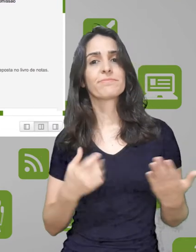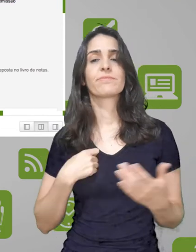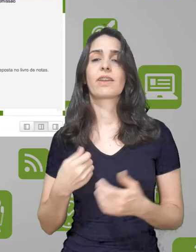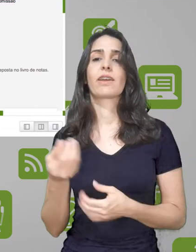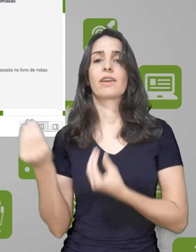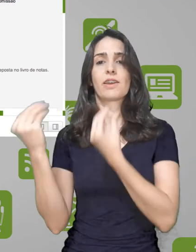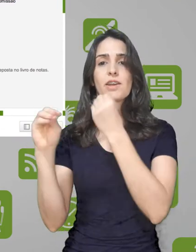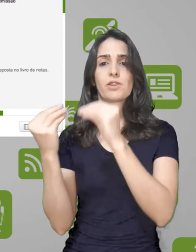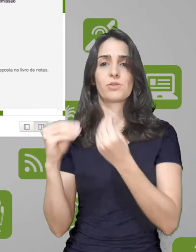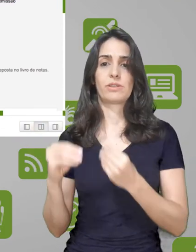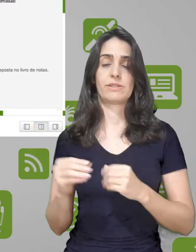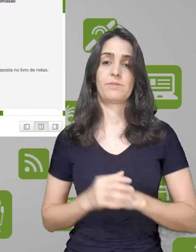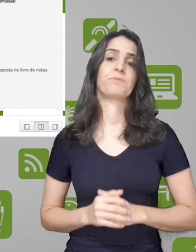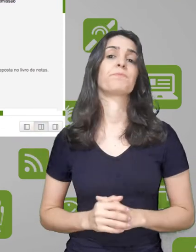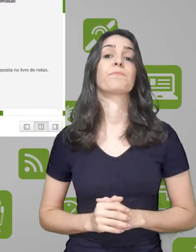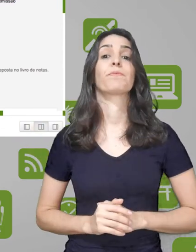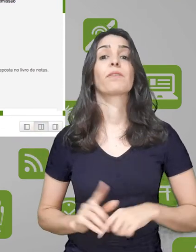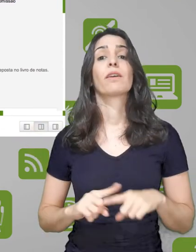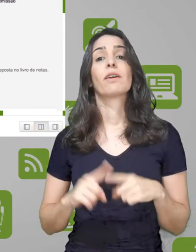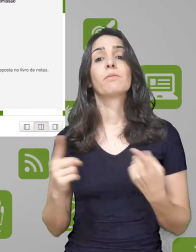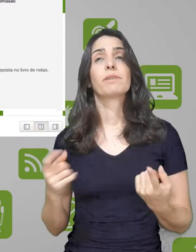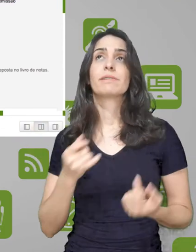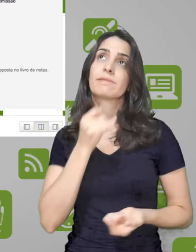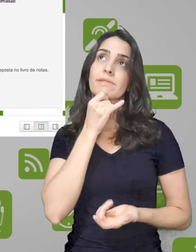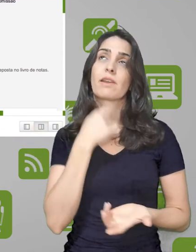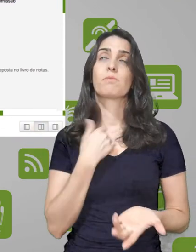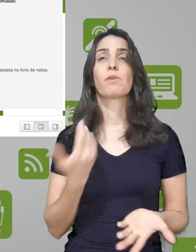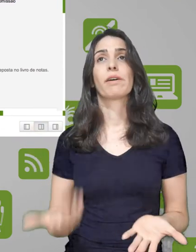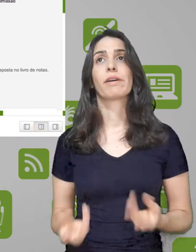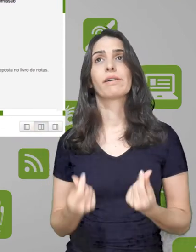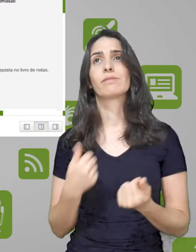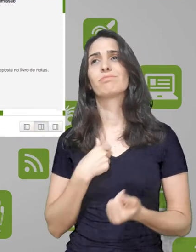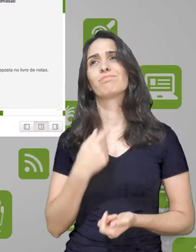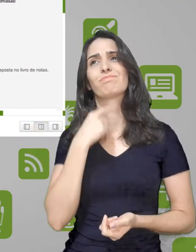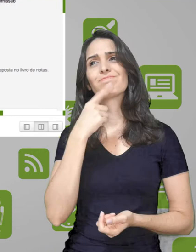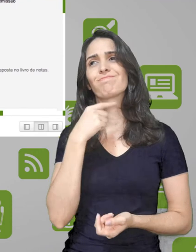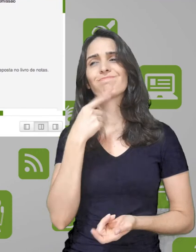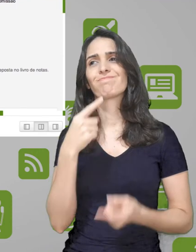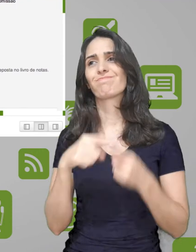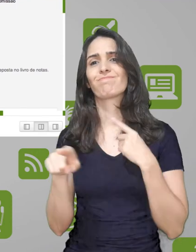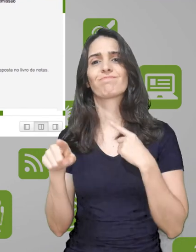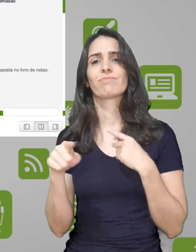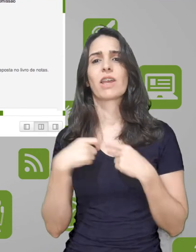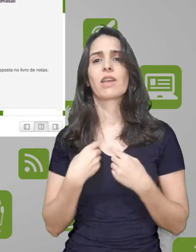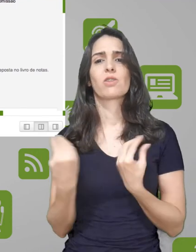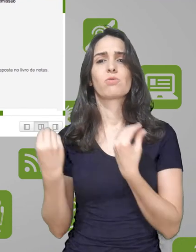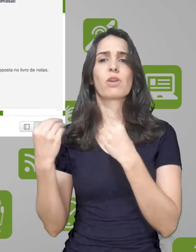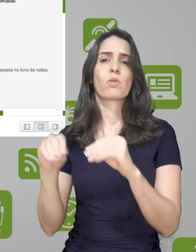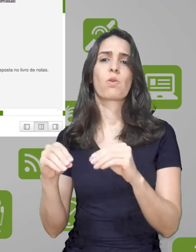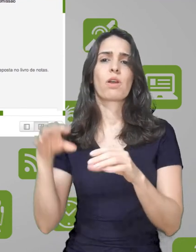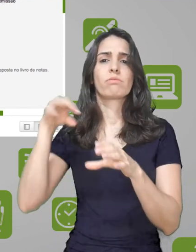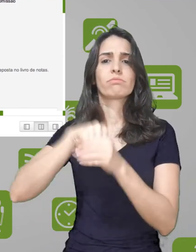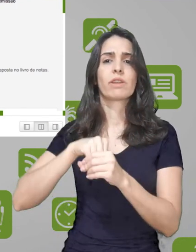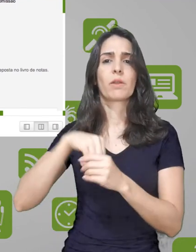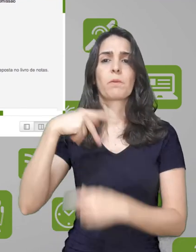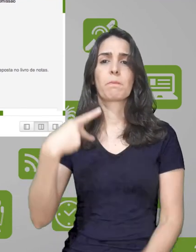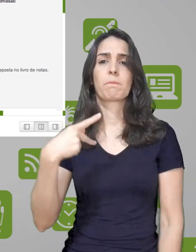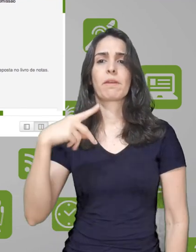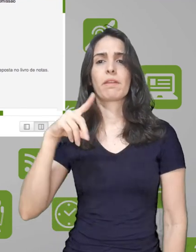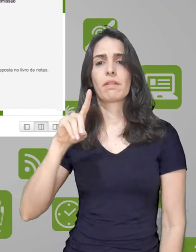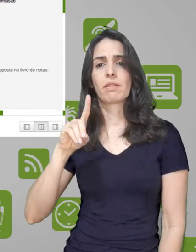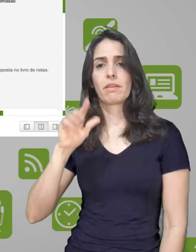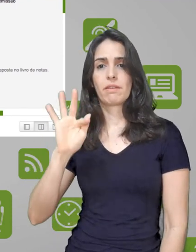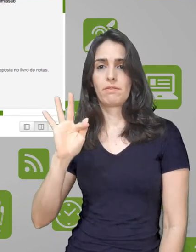essas são as opções de anotações mas Digamos que não tem sentido para você essa funcionalidade da anotação e